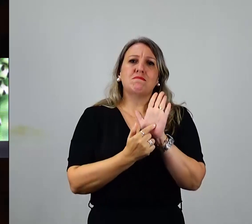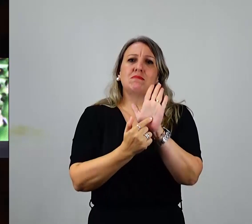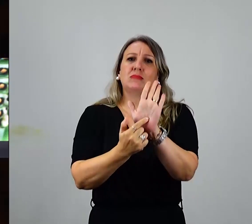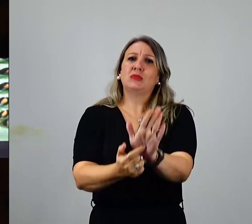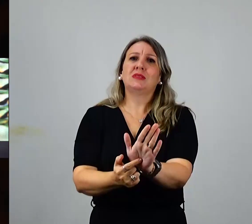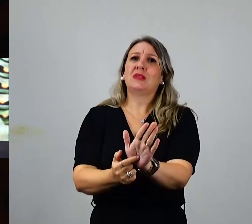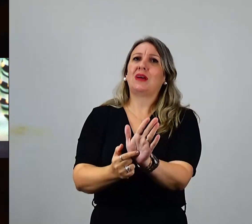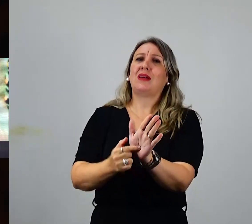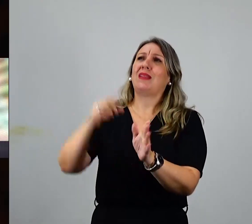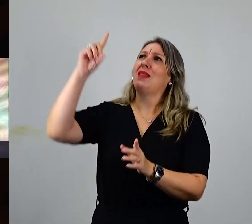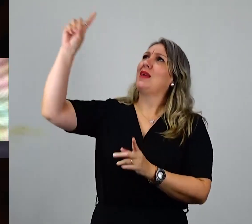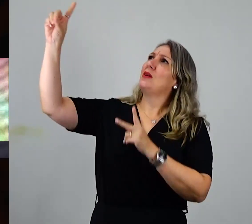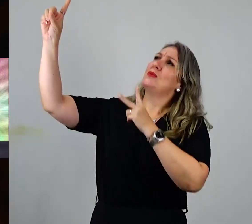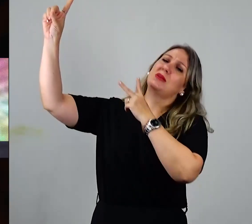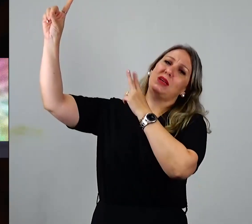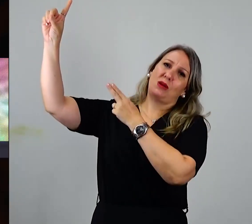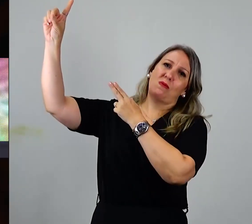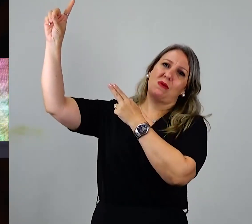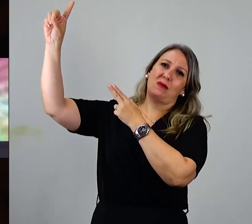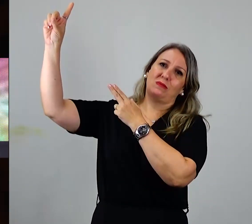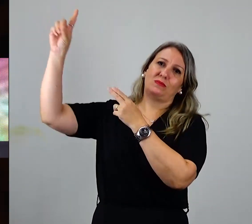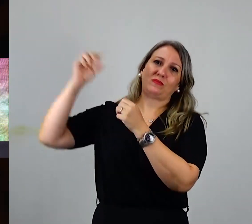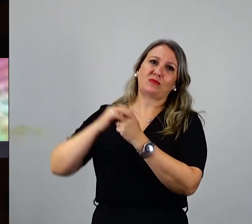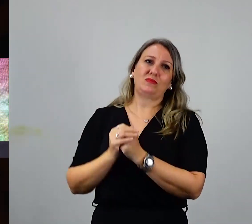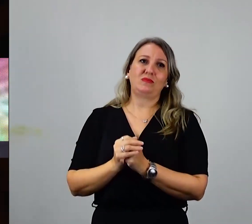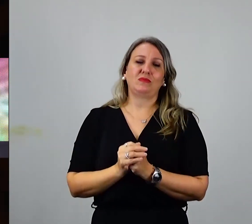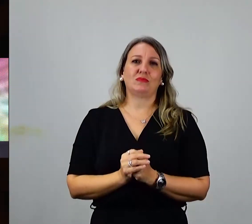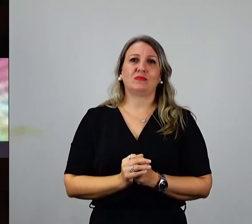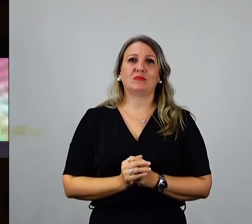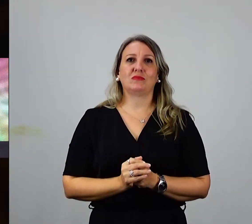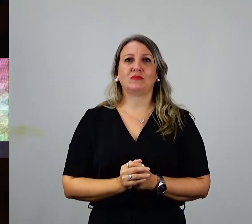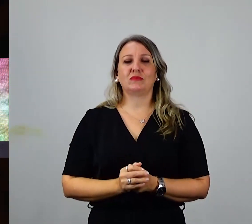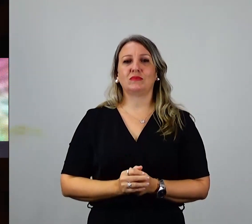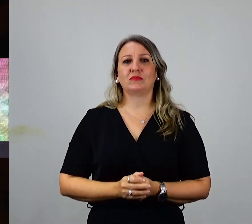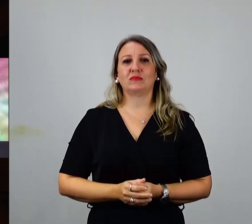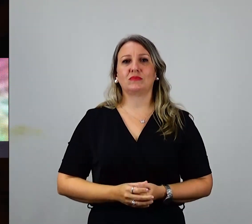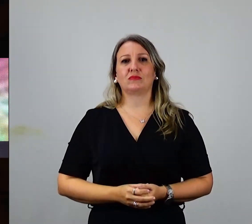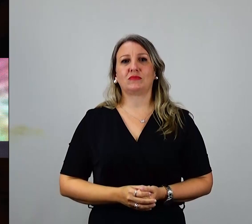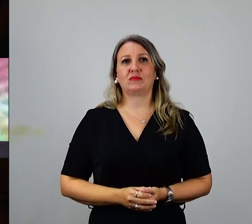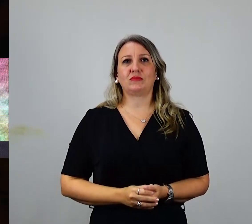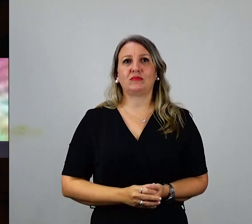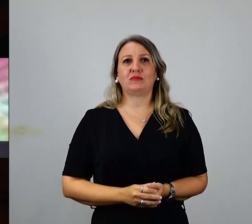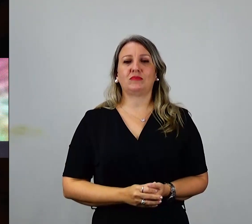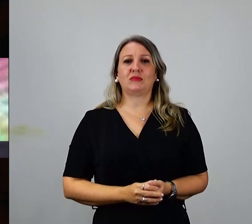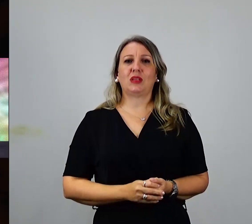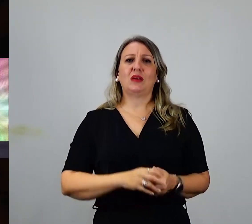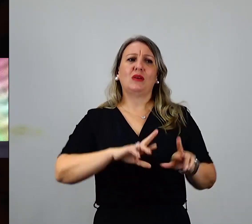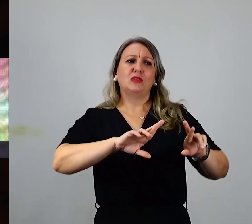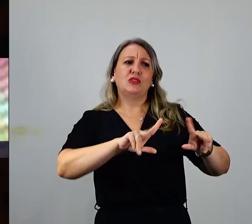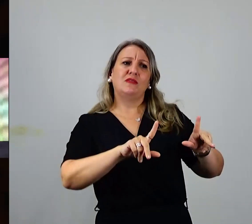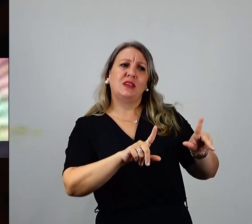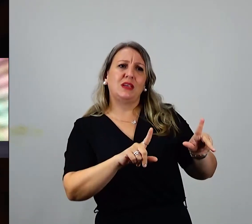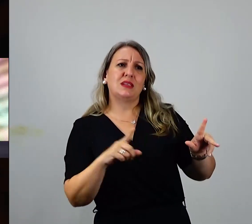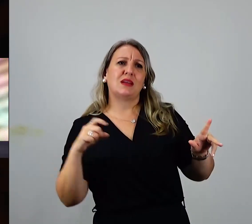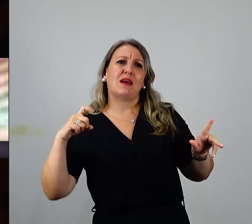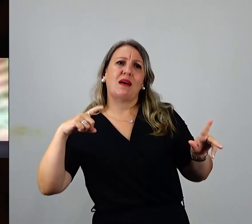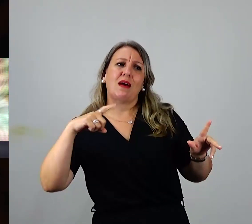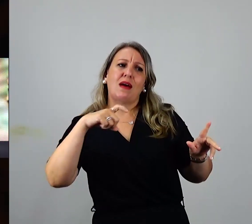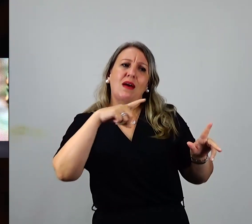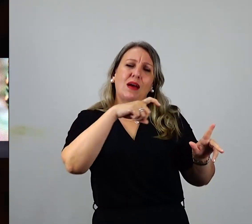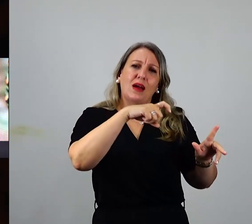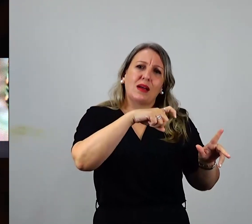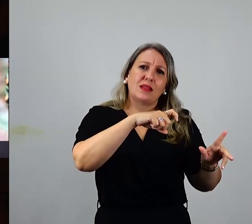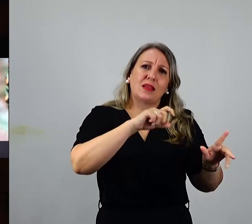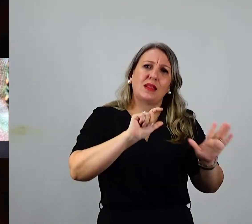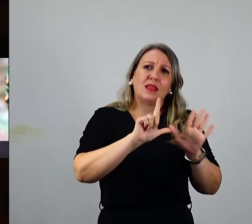como nós somos, porque nós vamos ver como ele é. Então a diferença entre uma lagarta e a borboleta